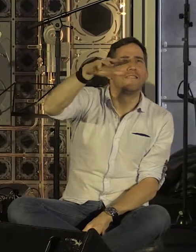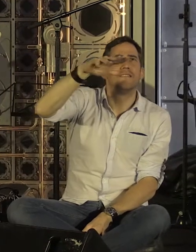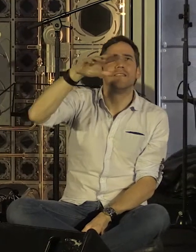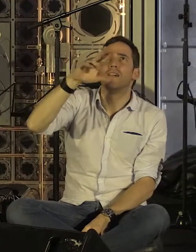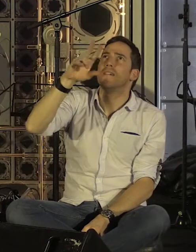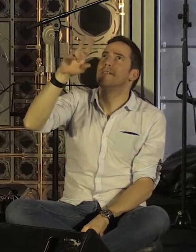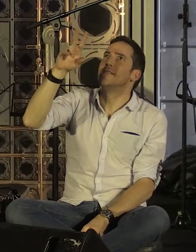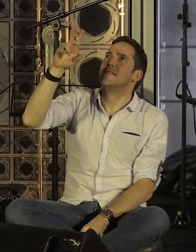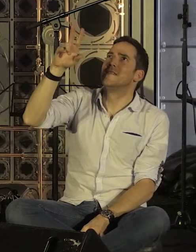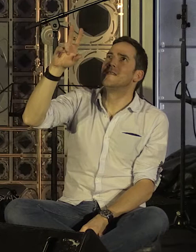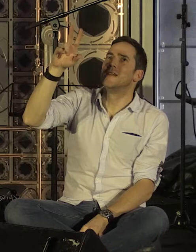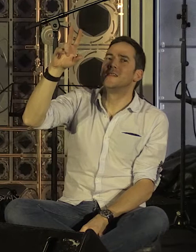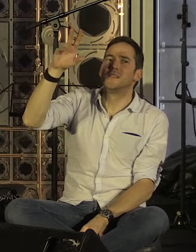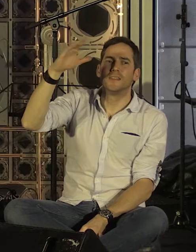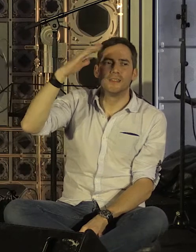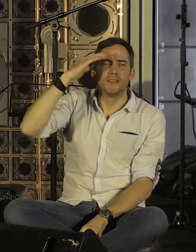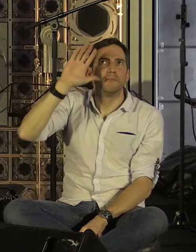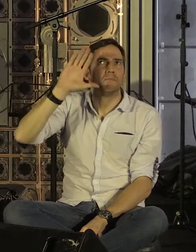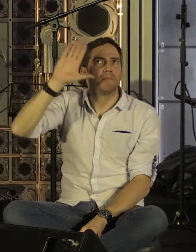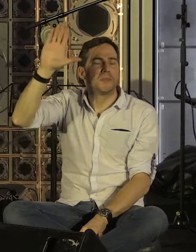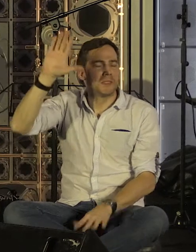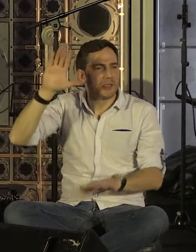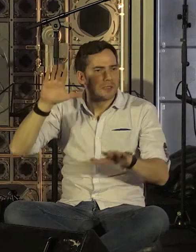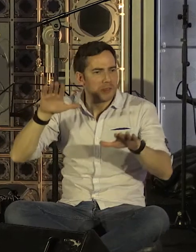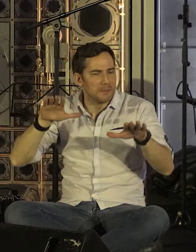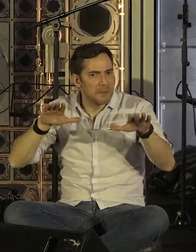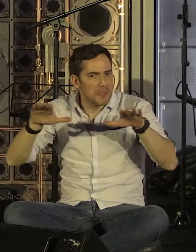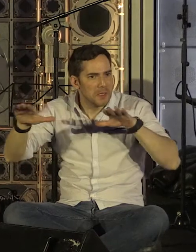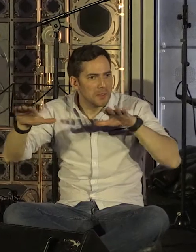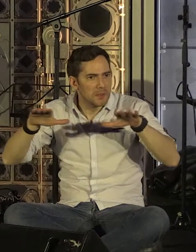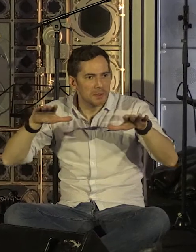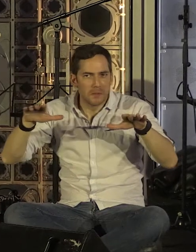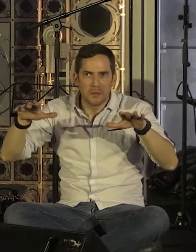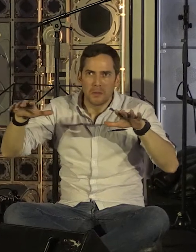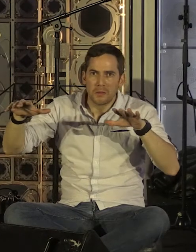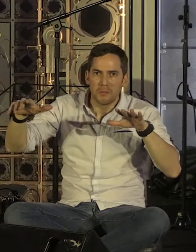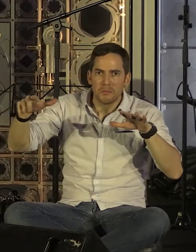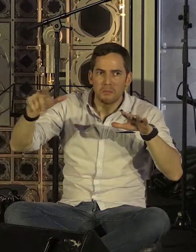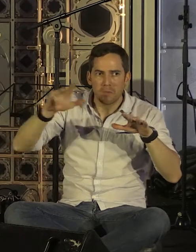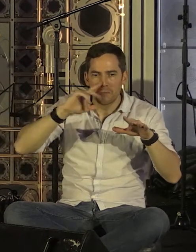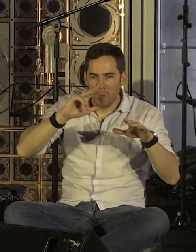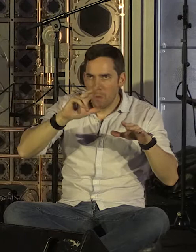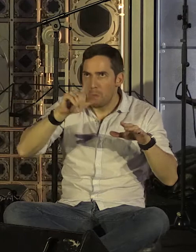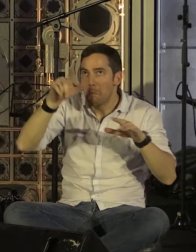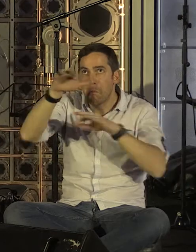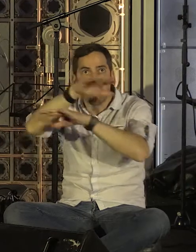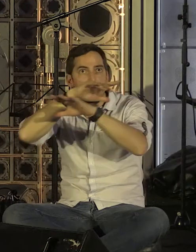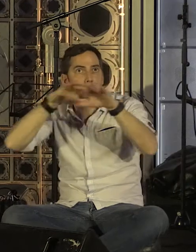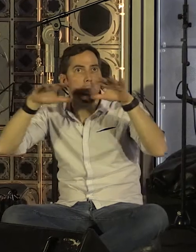se déplaçant pas à pas dans des systèmes, s'installant dans un autre va-et-vie.